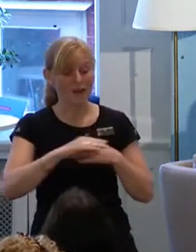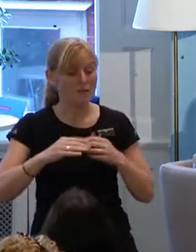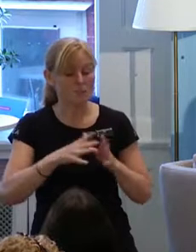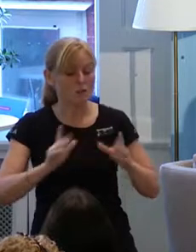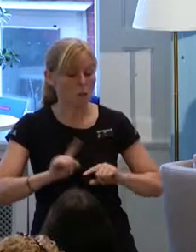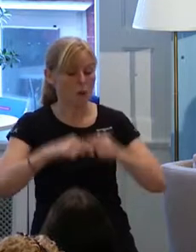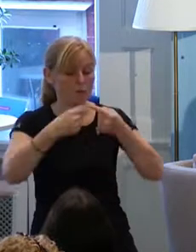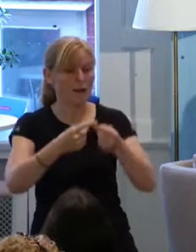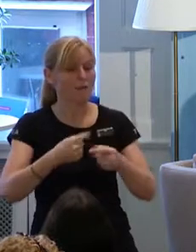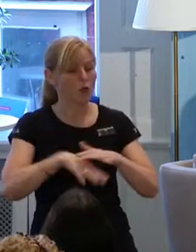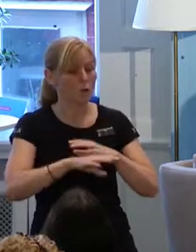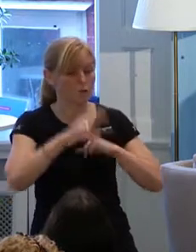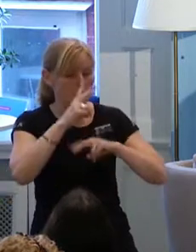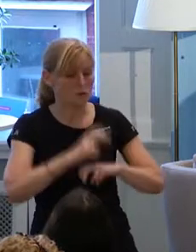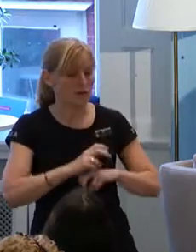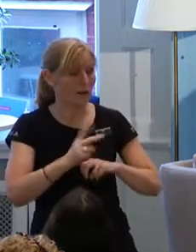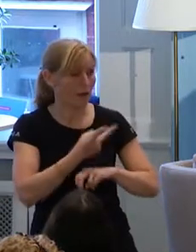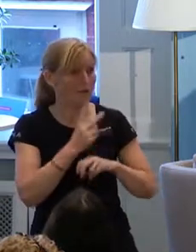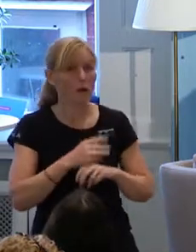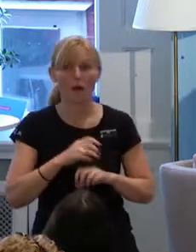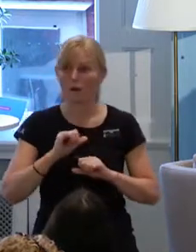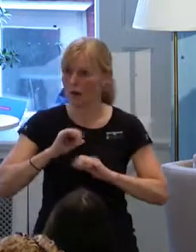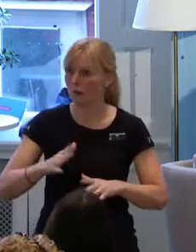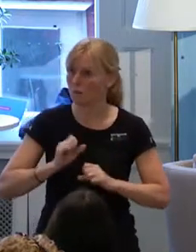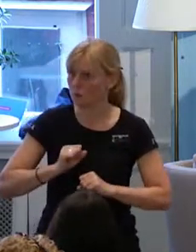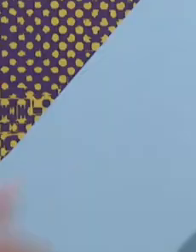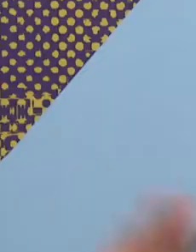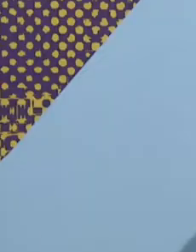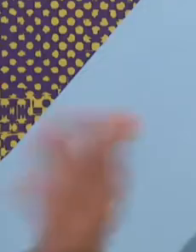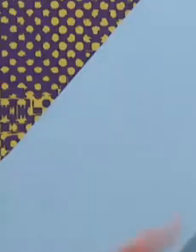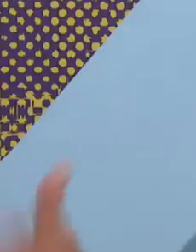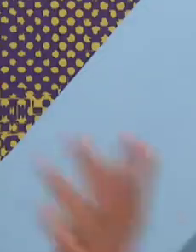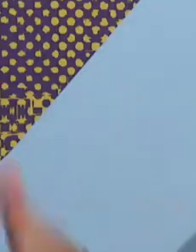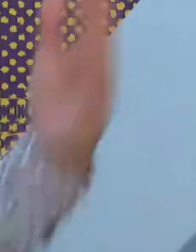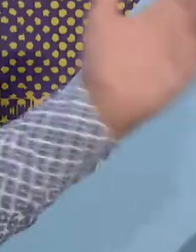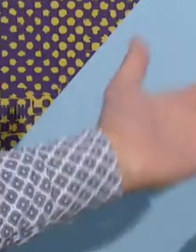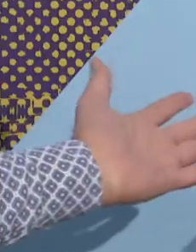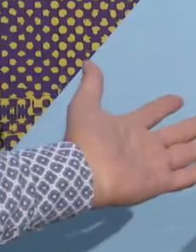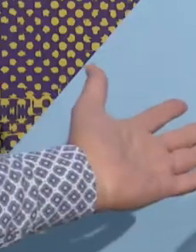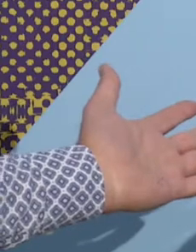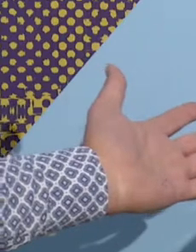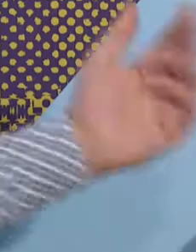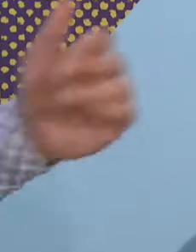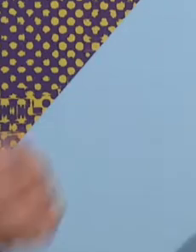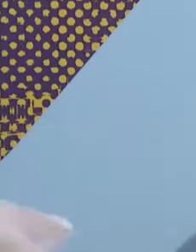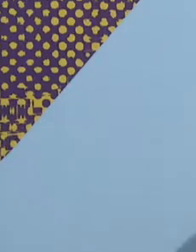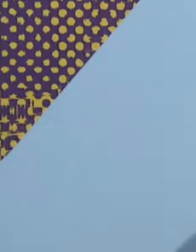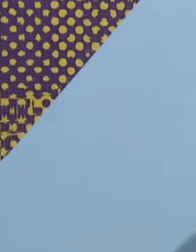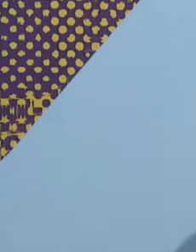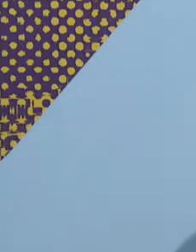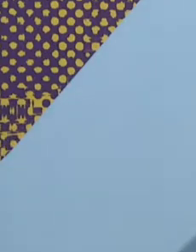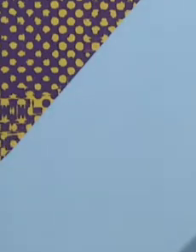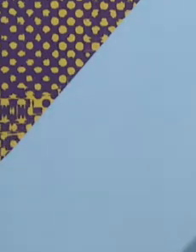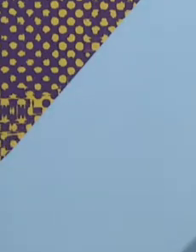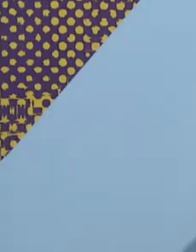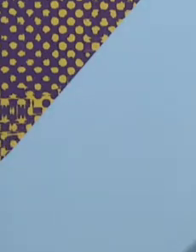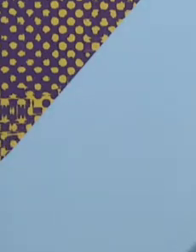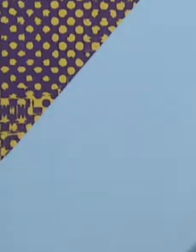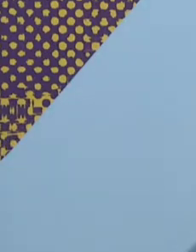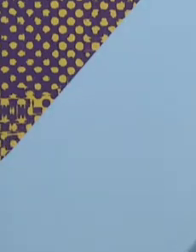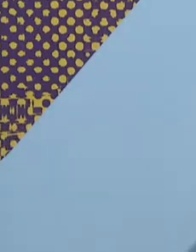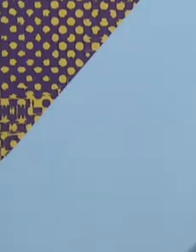kommit i grundforskning. Absolut, det är klart vi ska ha grundforskning. Vi ska ha mycket grundforskning. Ja, grundutbildning i allmänt belevat. Men det är ju liksom att